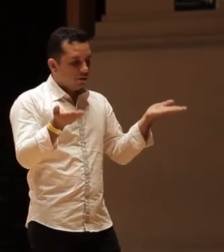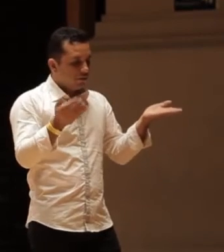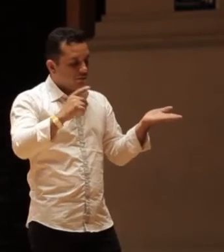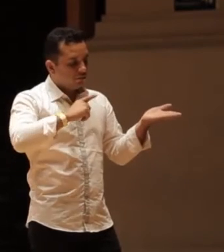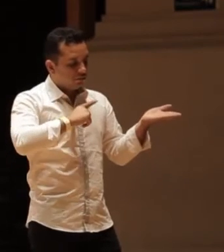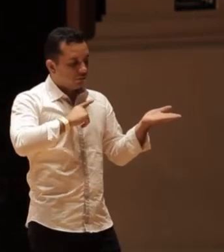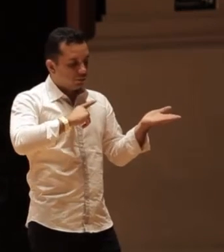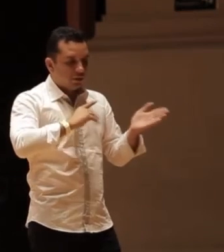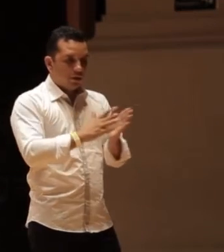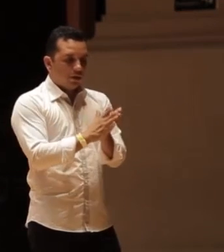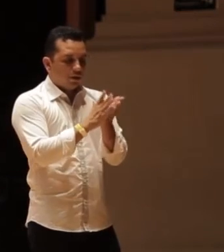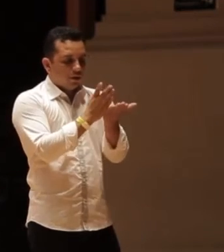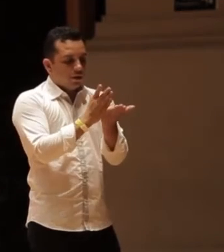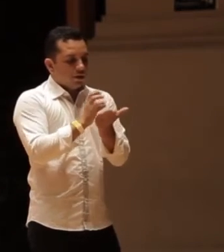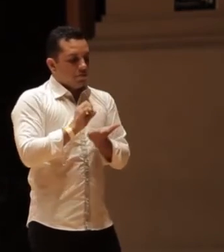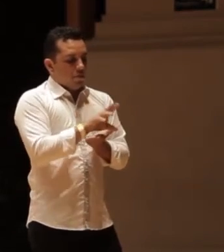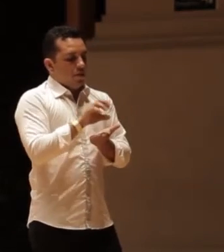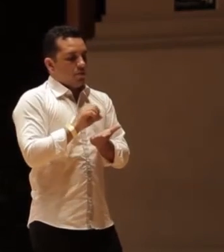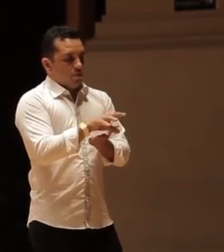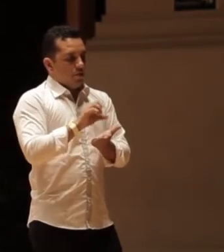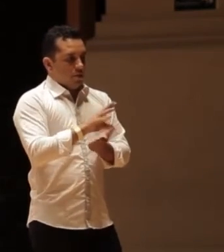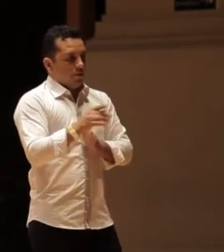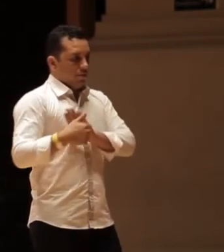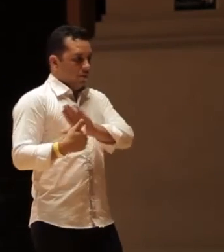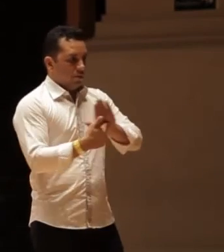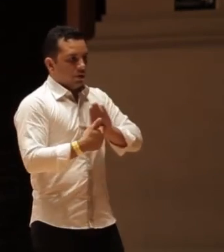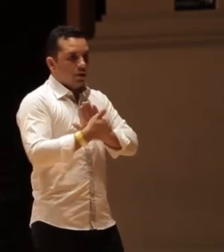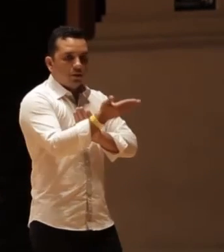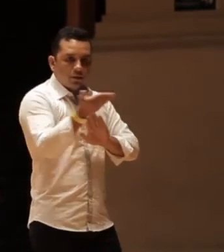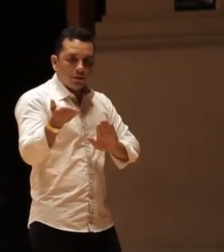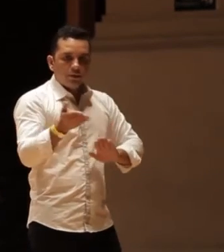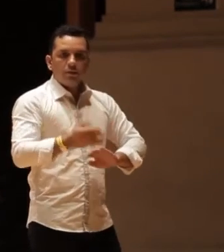é esse manual vai vai nessa direção